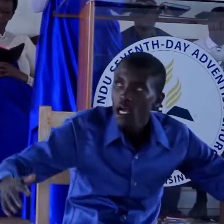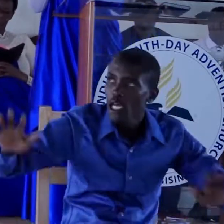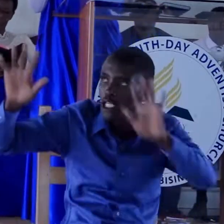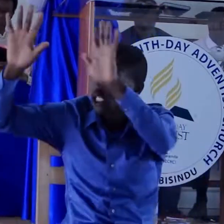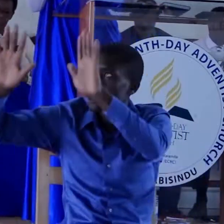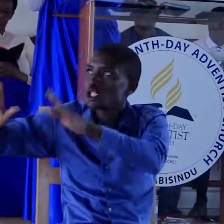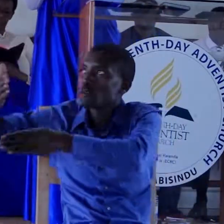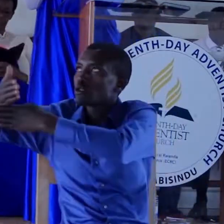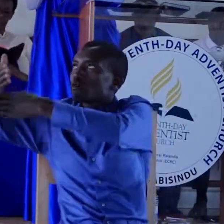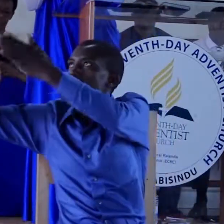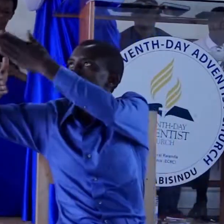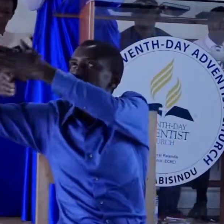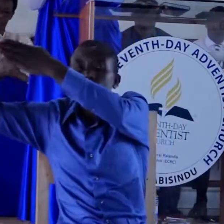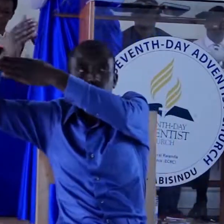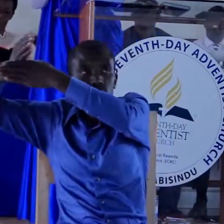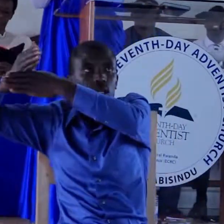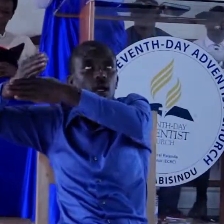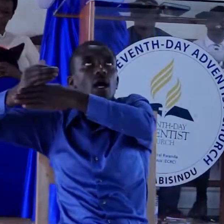ibikuta ni